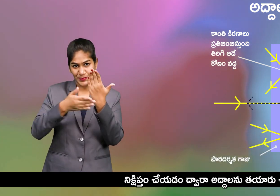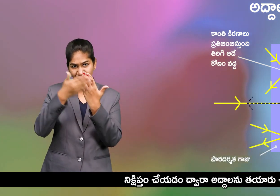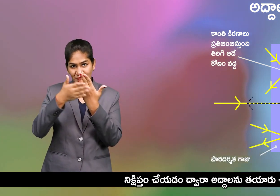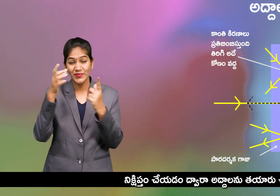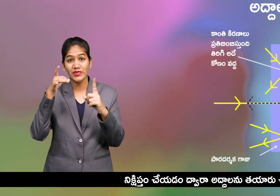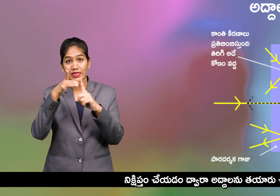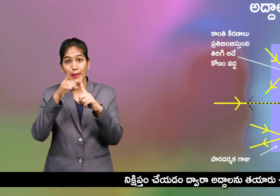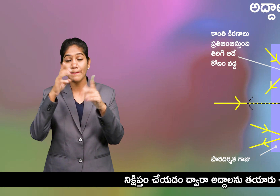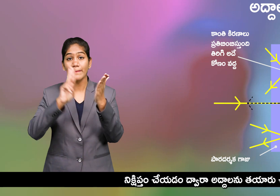చేస్తారు.